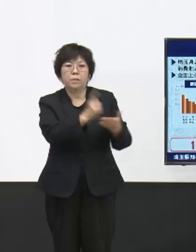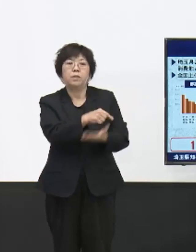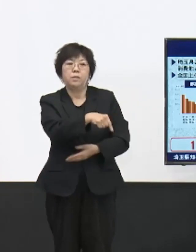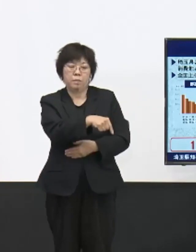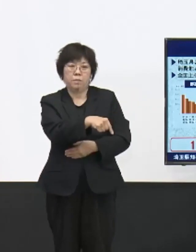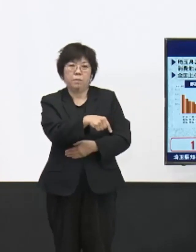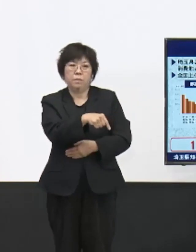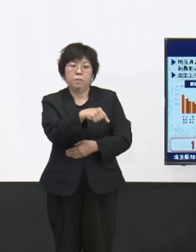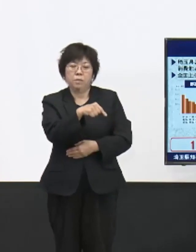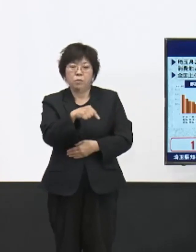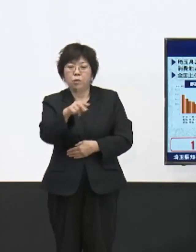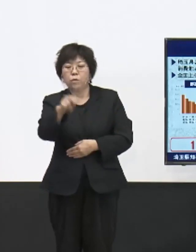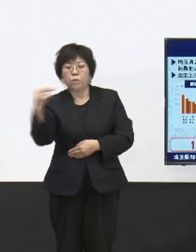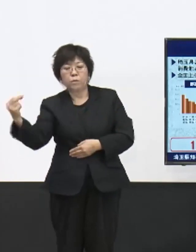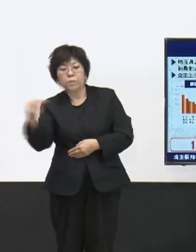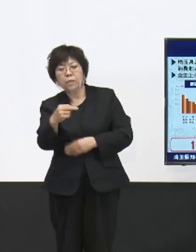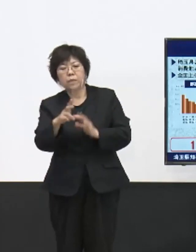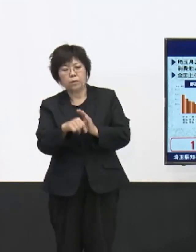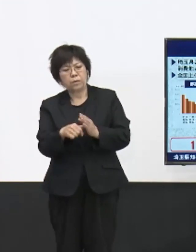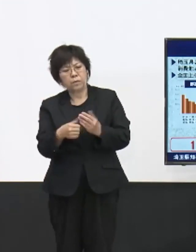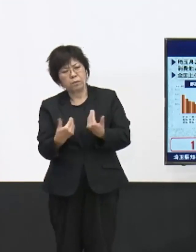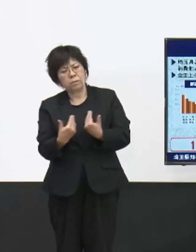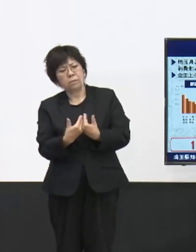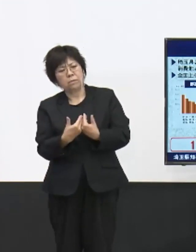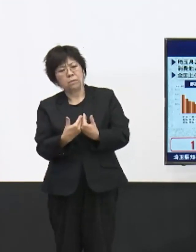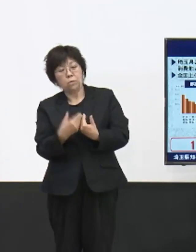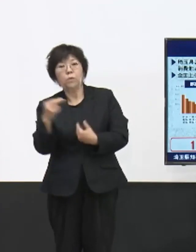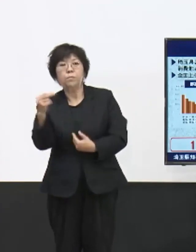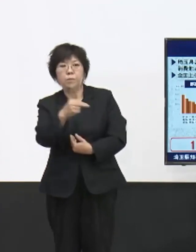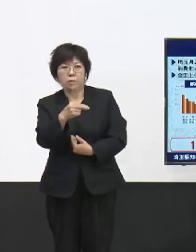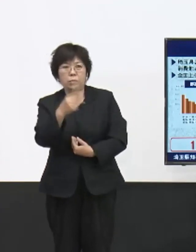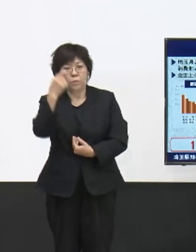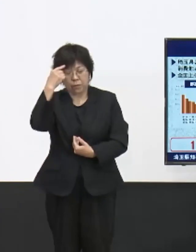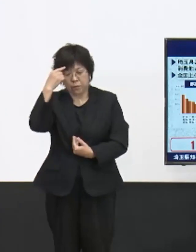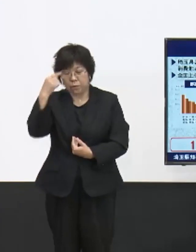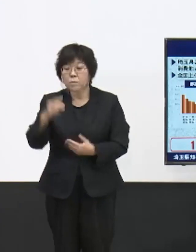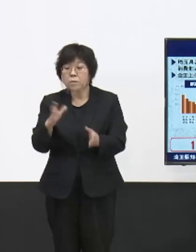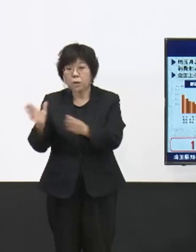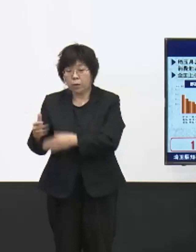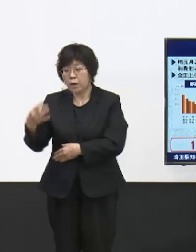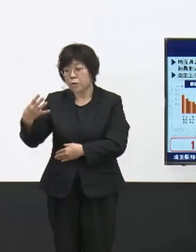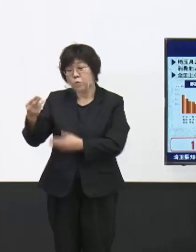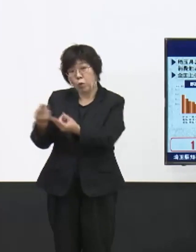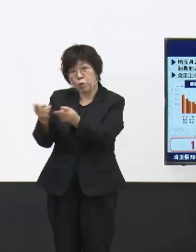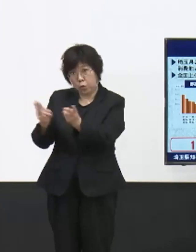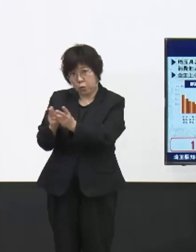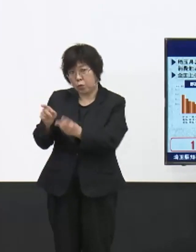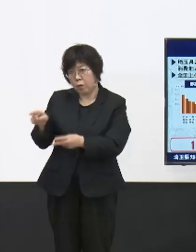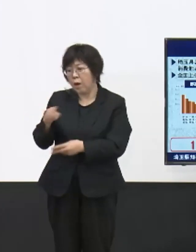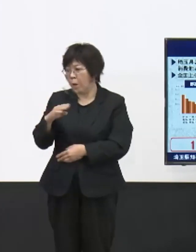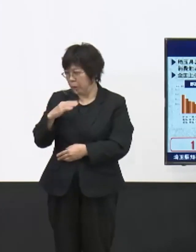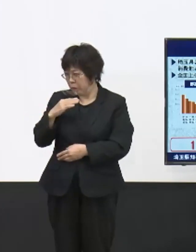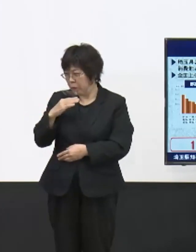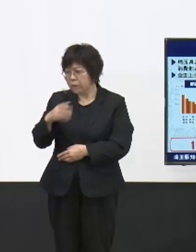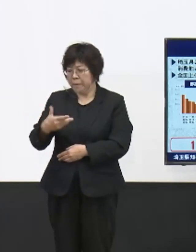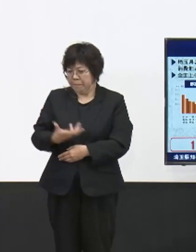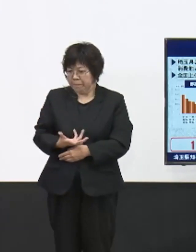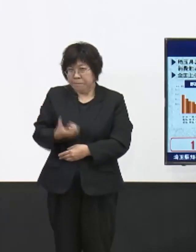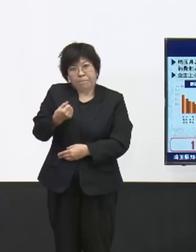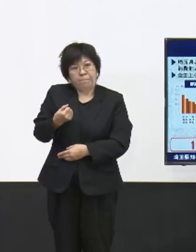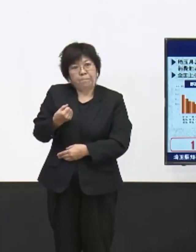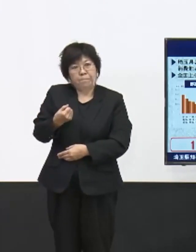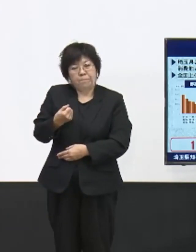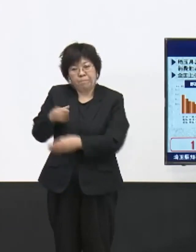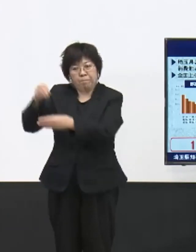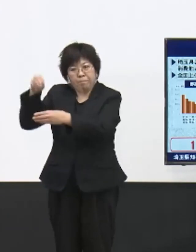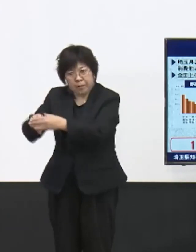思えてなりませんでした。またこれ与党も一緒で、じゃあ万全の信頼を得たかというと、その票が与党に乗らなか